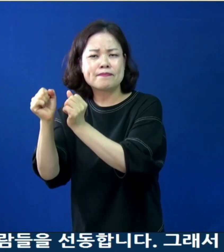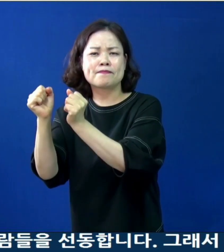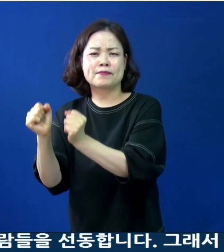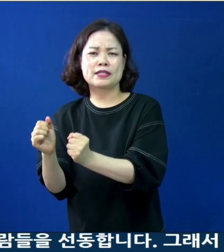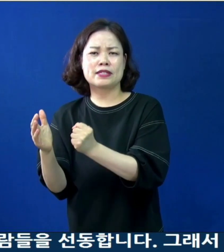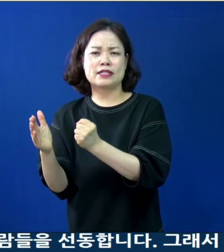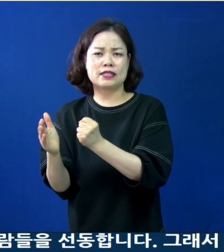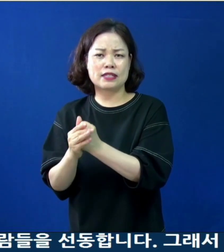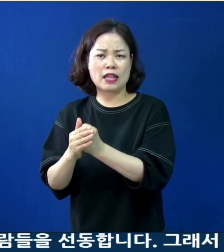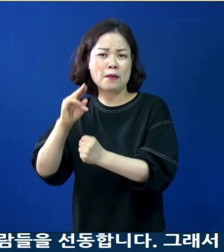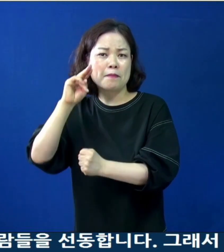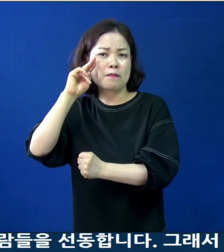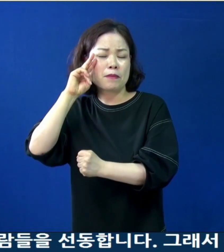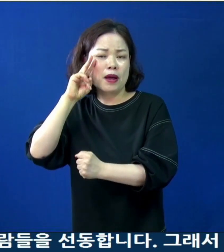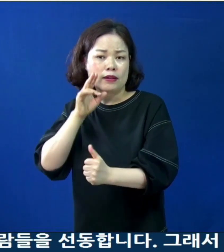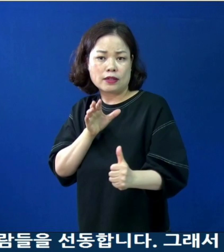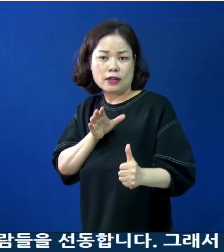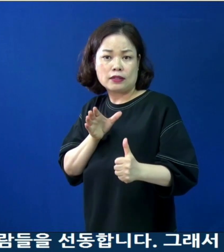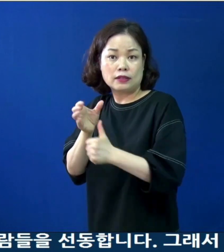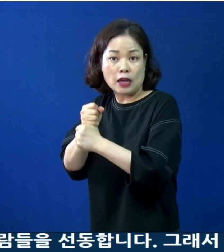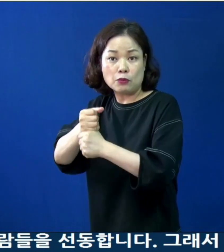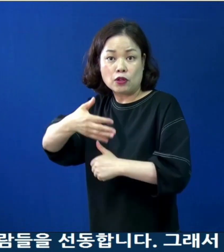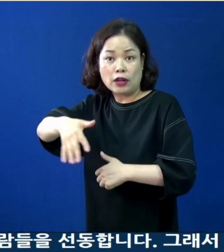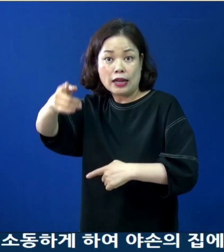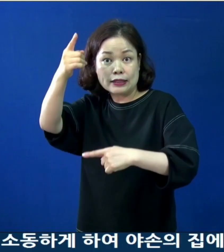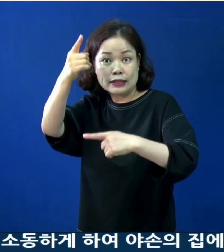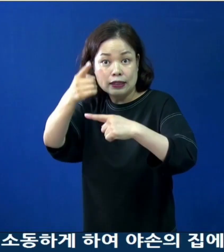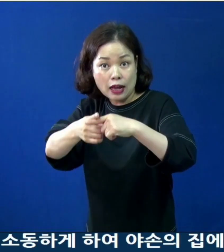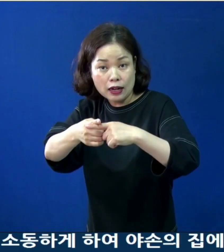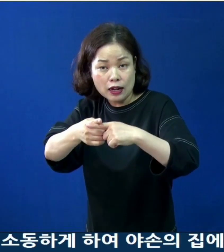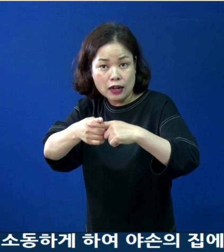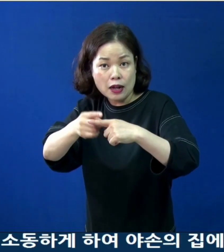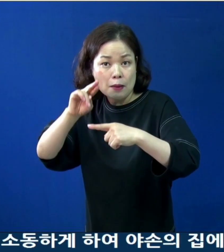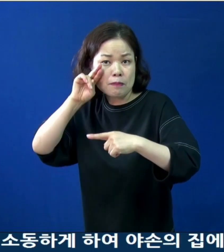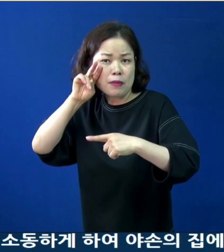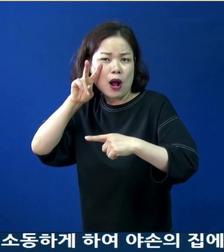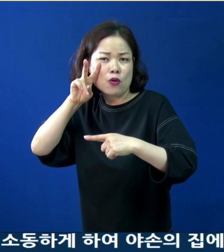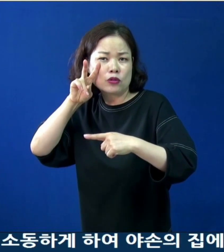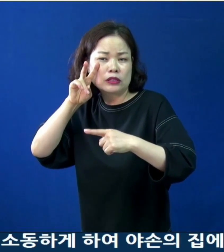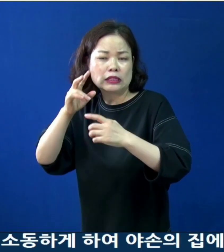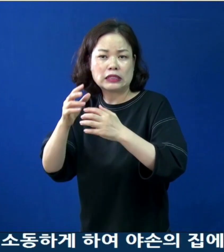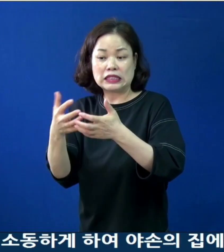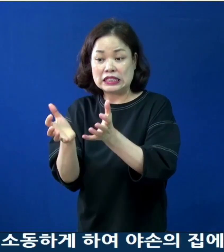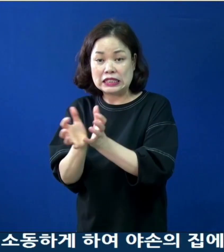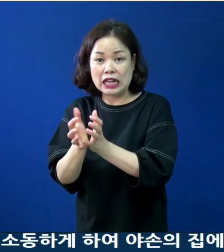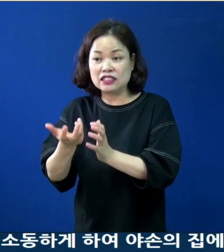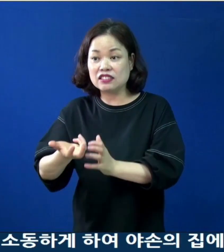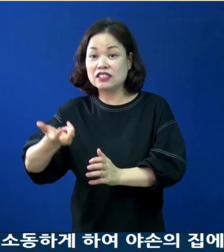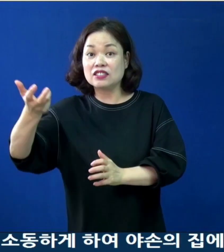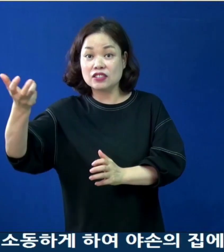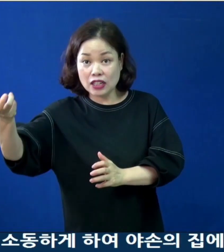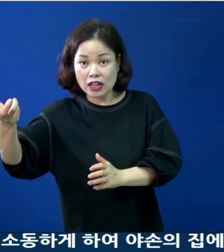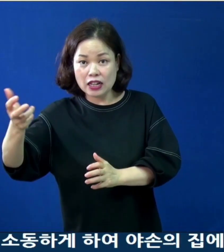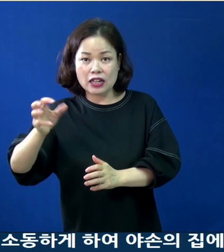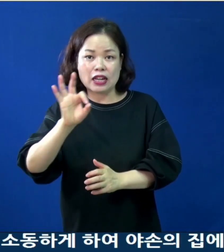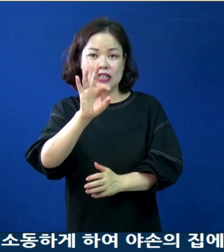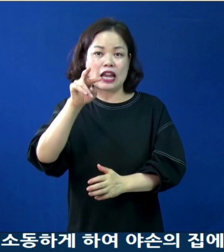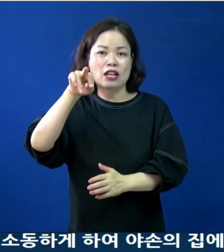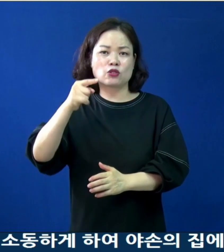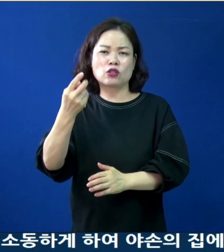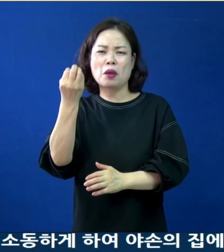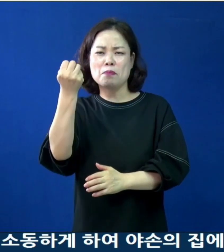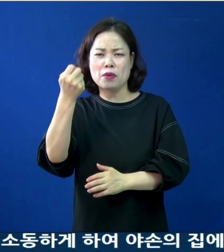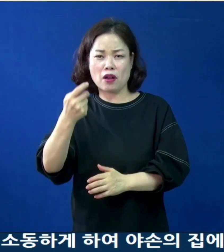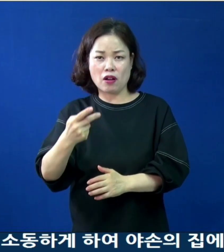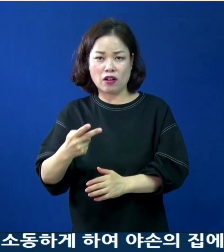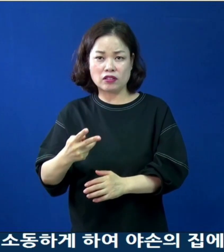때문에 바울 일행을 잡으러 갔다가 바울 일행은 벌써 떠난 거죠. 그래서 대신 야손과 몇